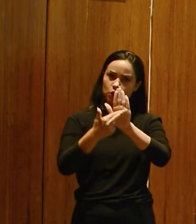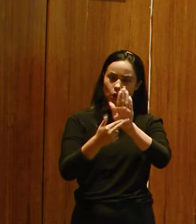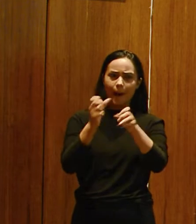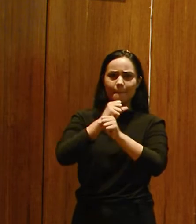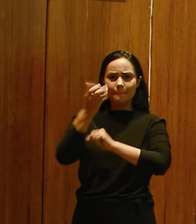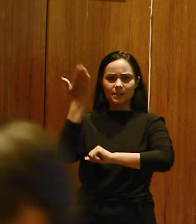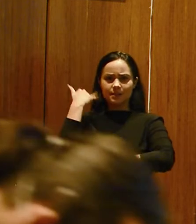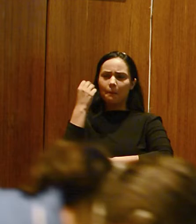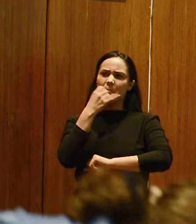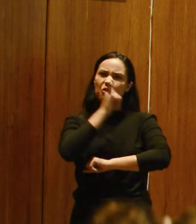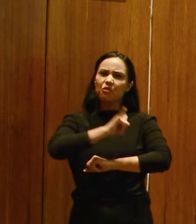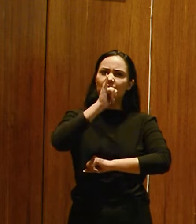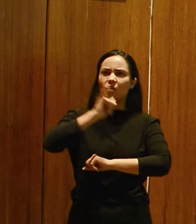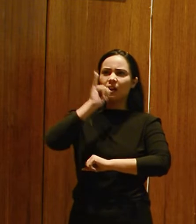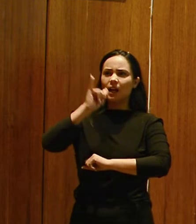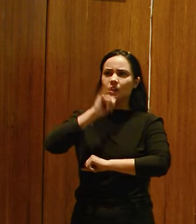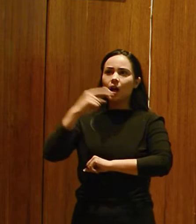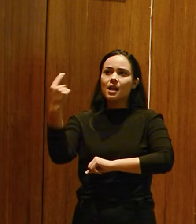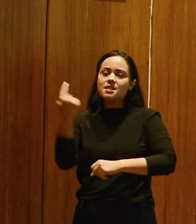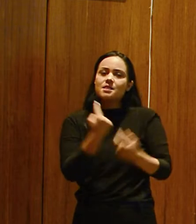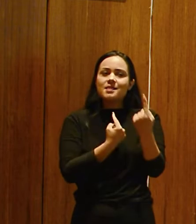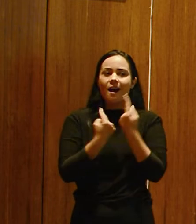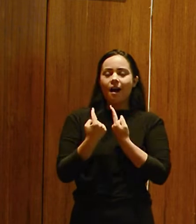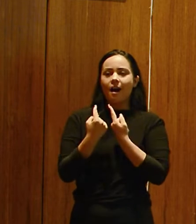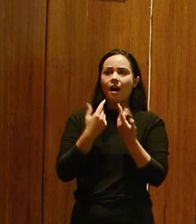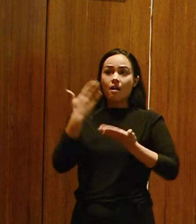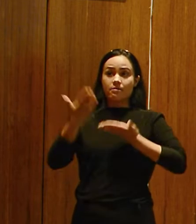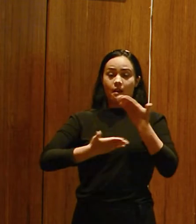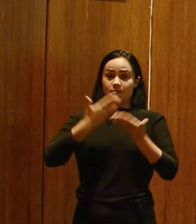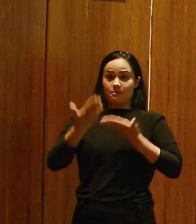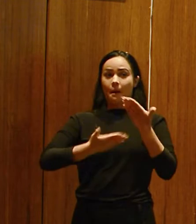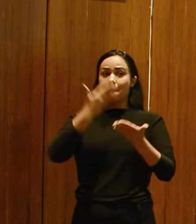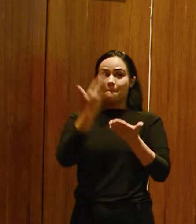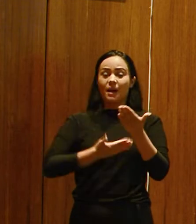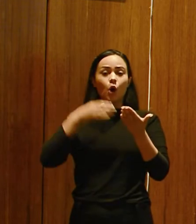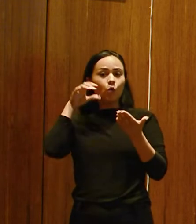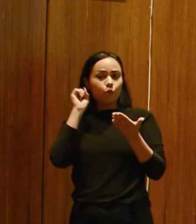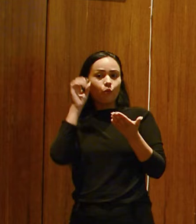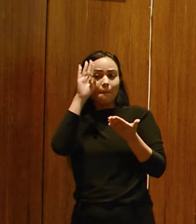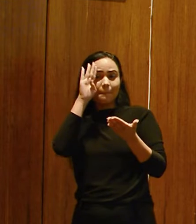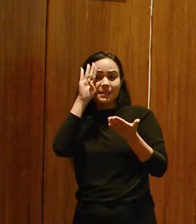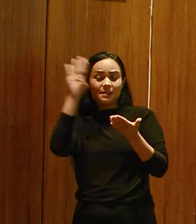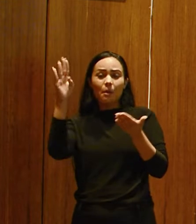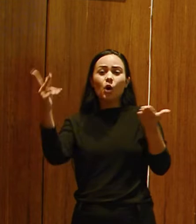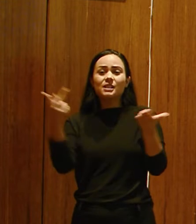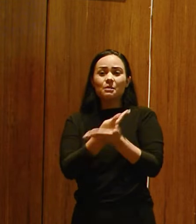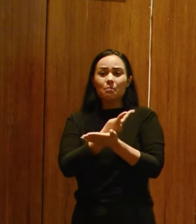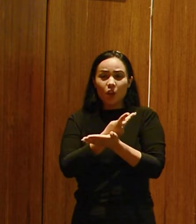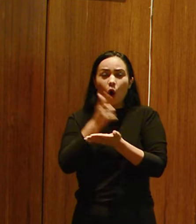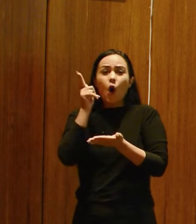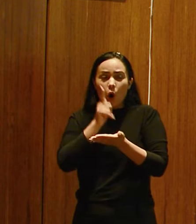passado, bem divulgado, né? Trazendo o tratamento da perda auditiva como o principal fator capaz